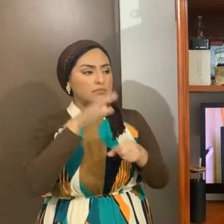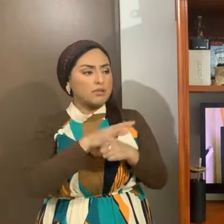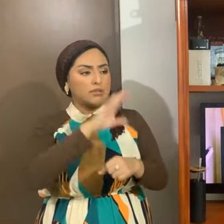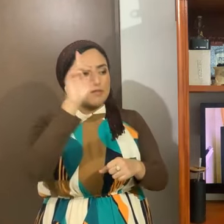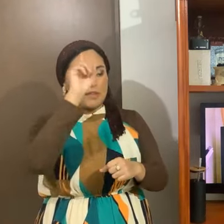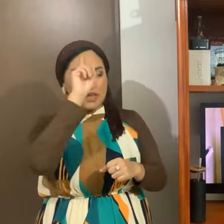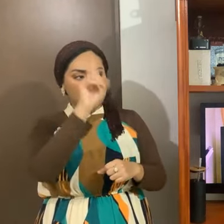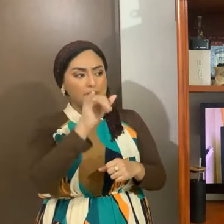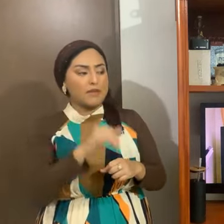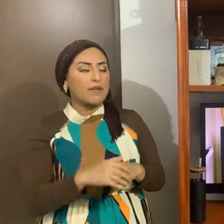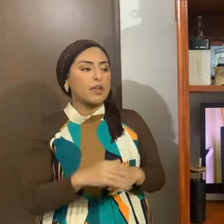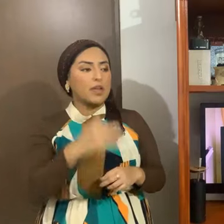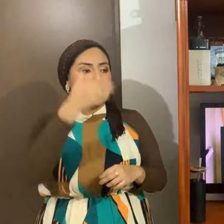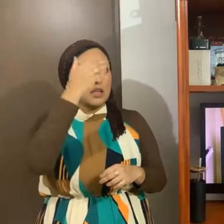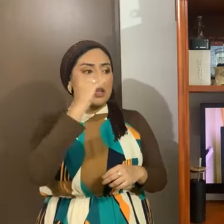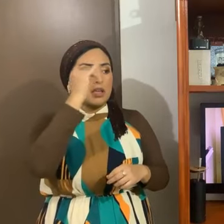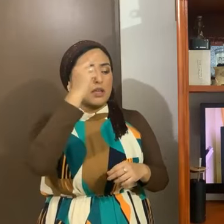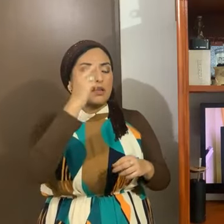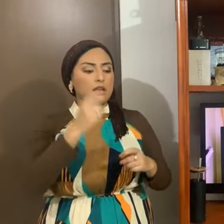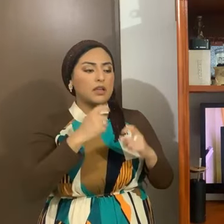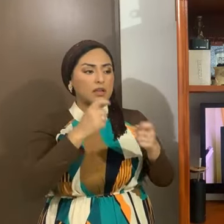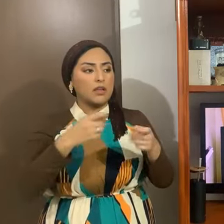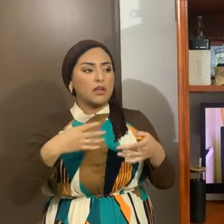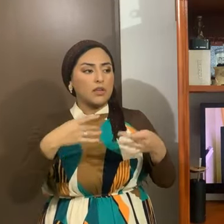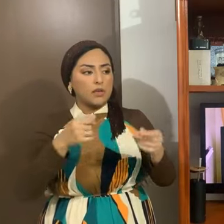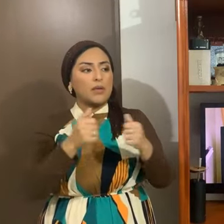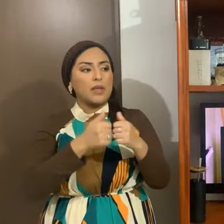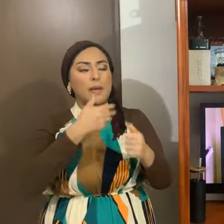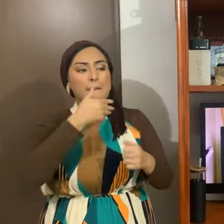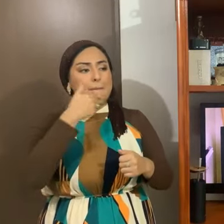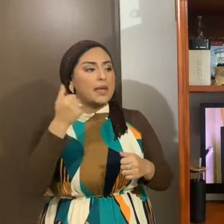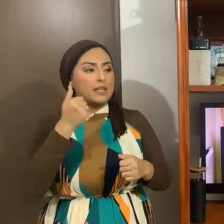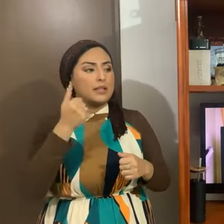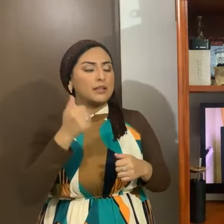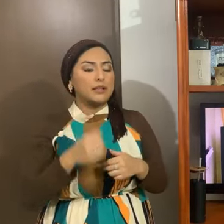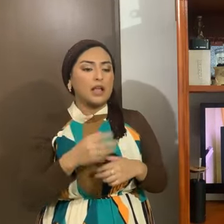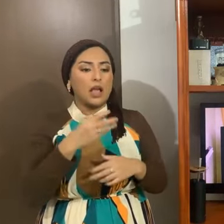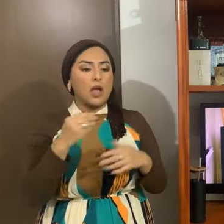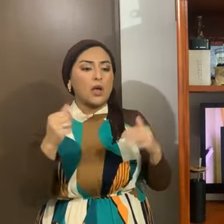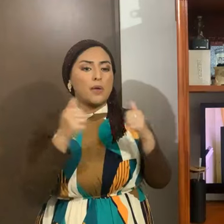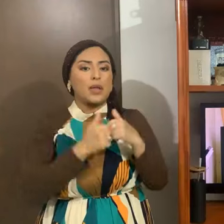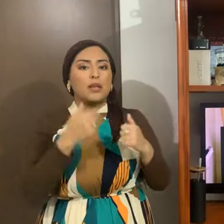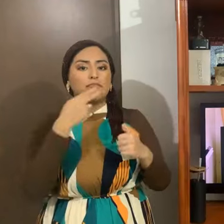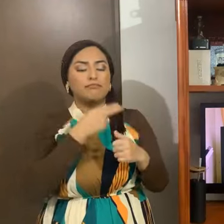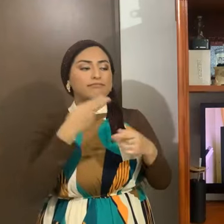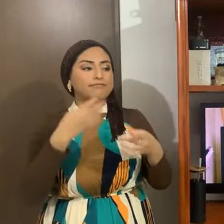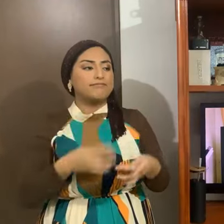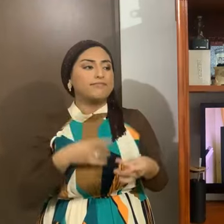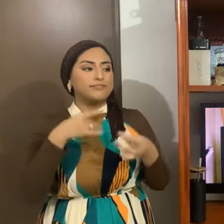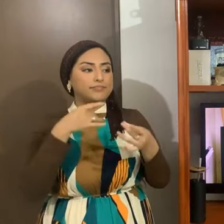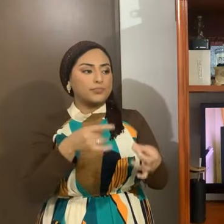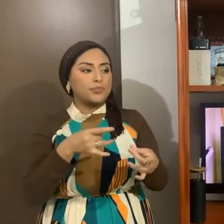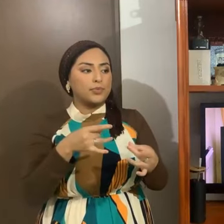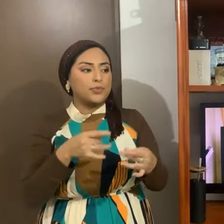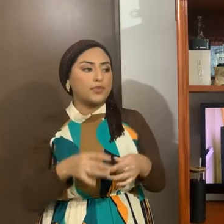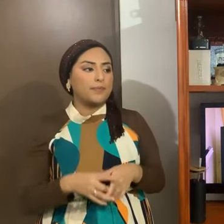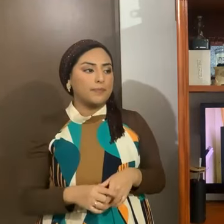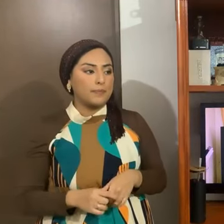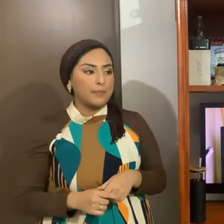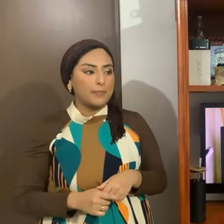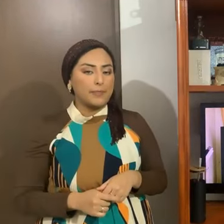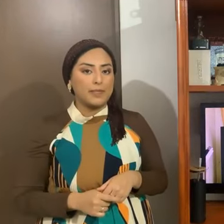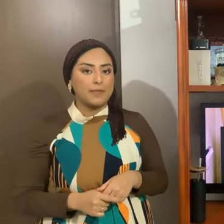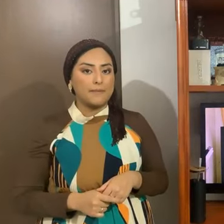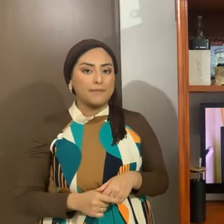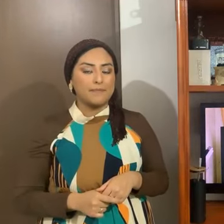para siempre. Les sustentaría Elohim con lo mejor del trigo, y con miel de la peña les saciaría.